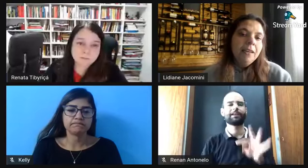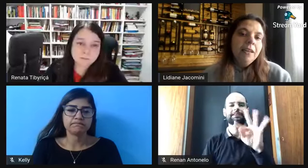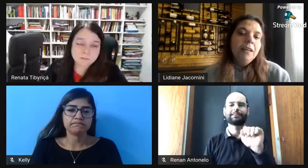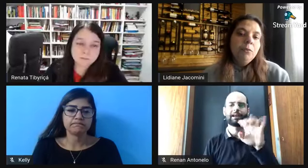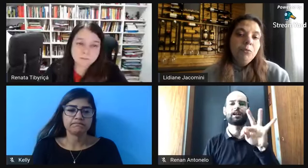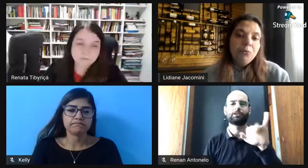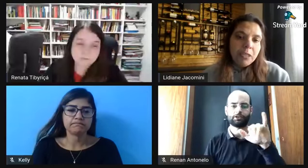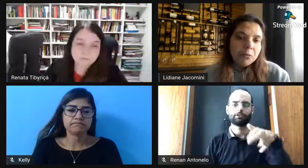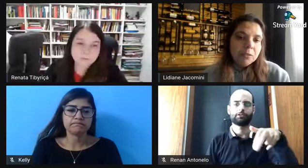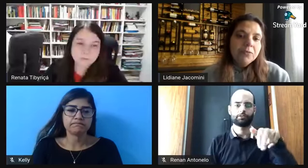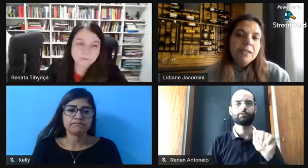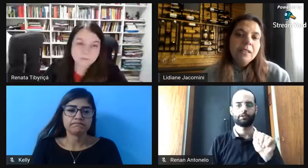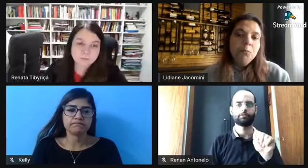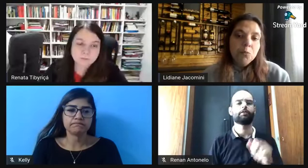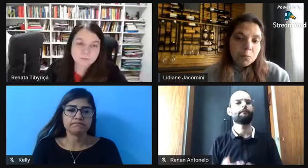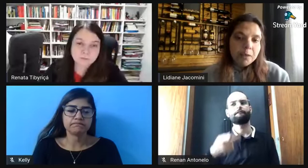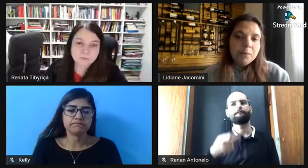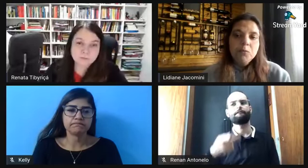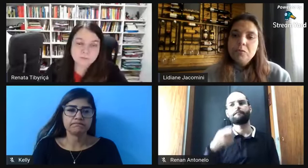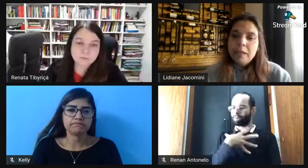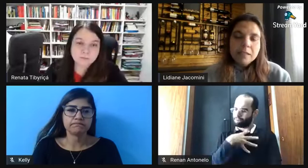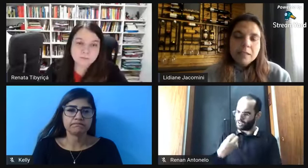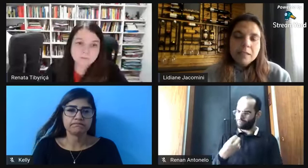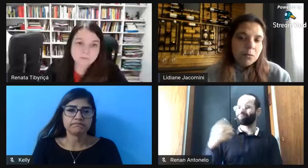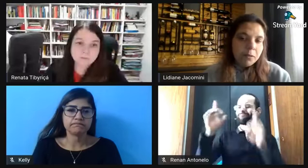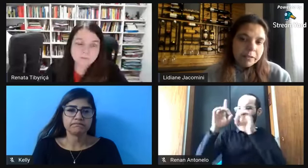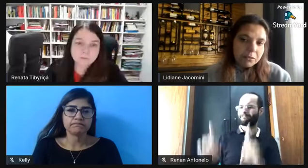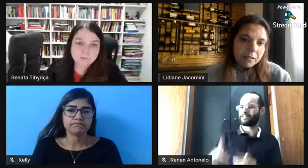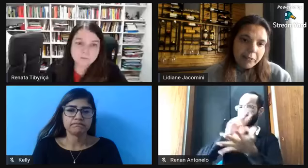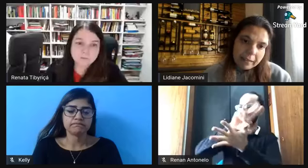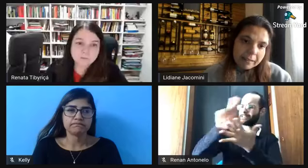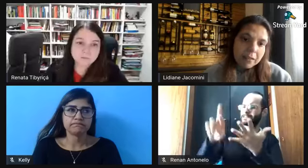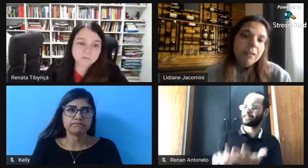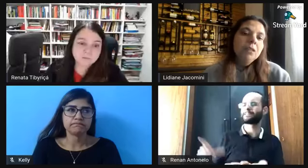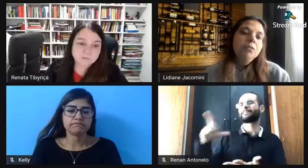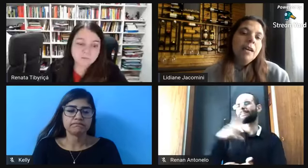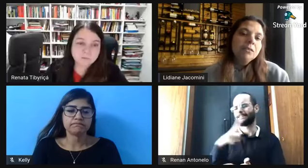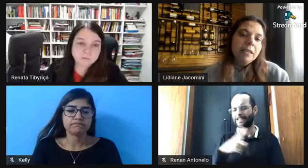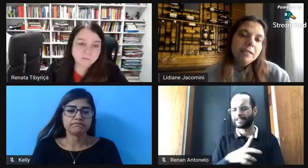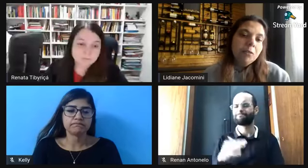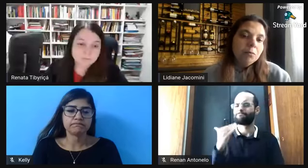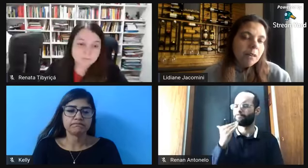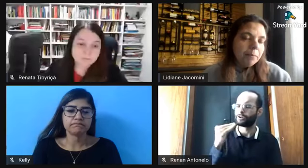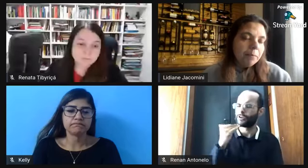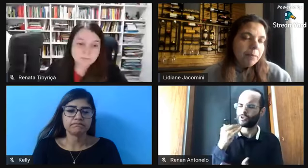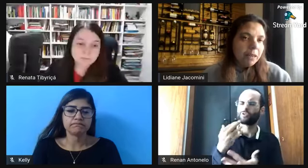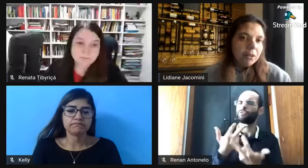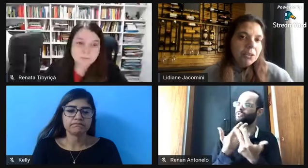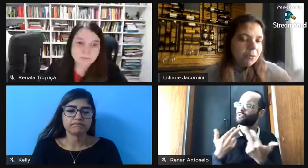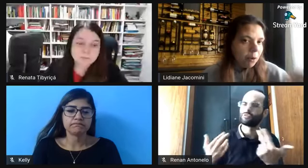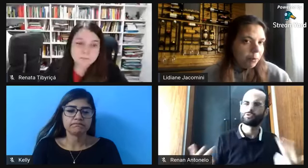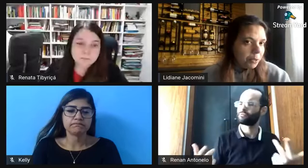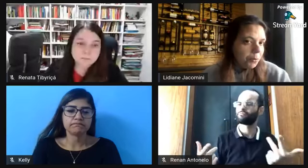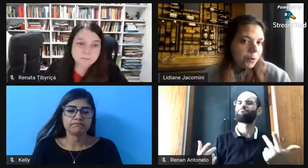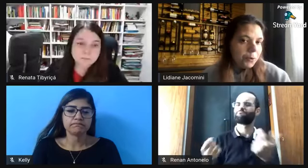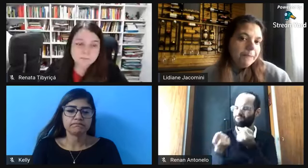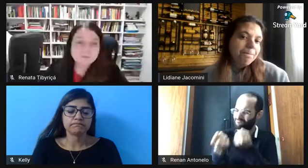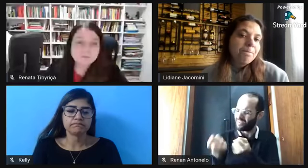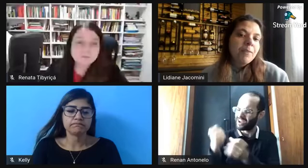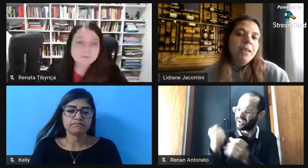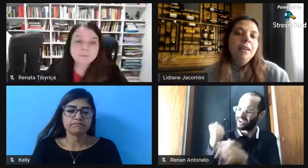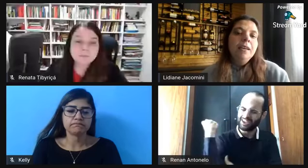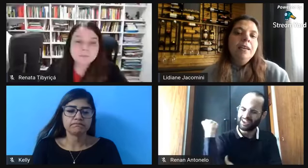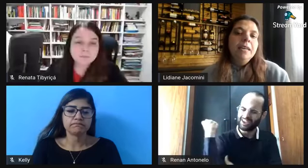assim: eu tenho um filho com deficiência múltipla, com diversas complicações severas. No caso dele se contaminar, agora a gente vai falar um pouquinho do